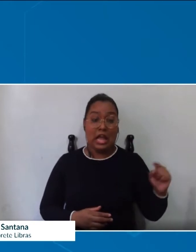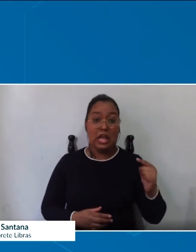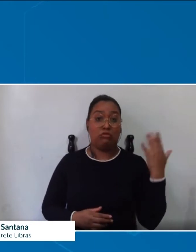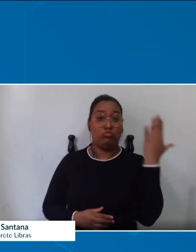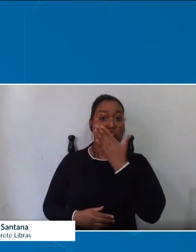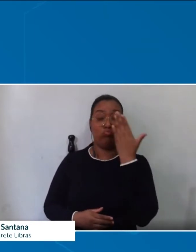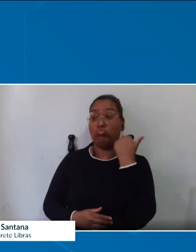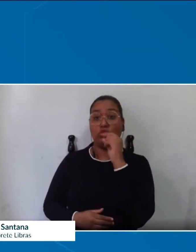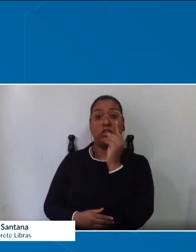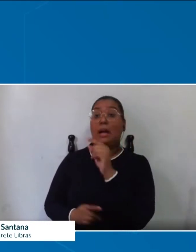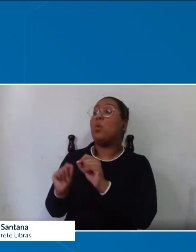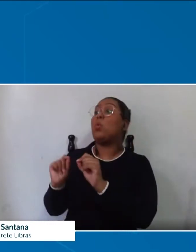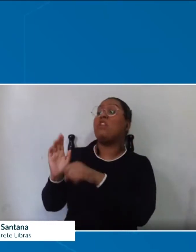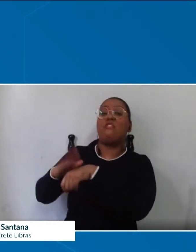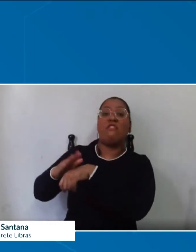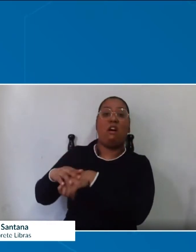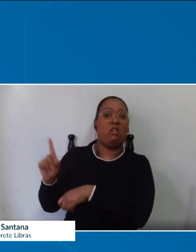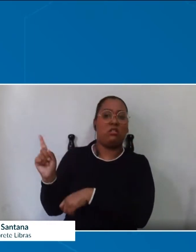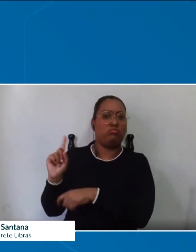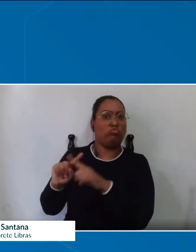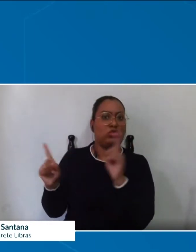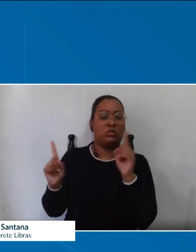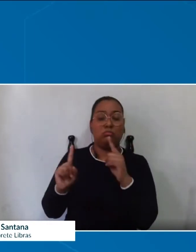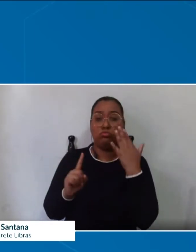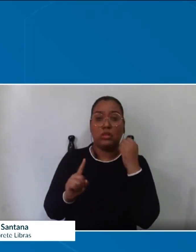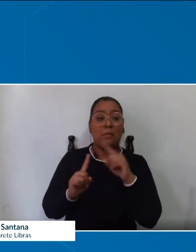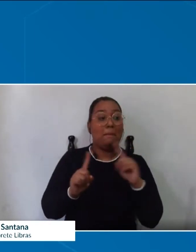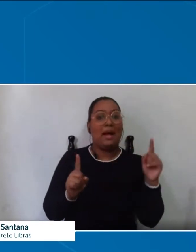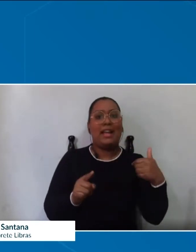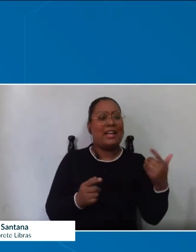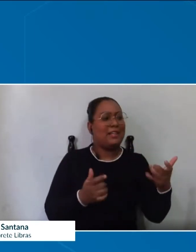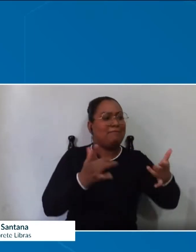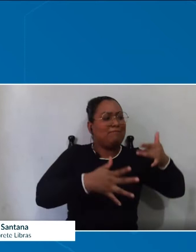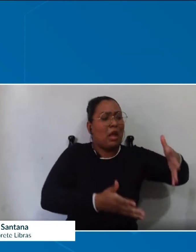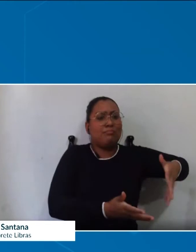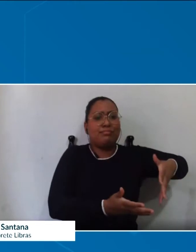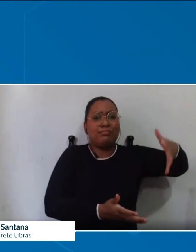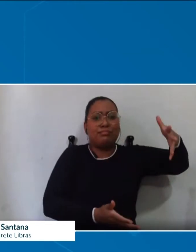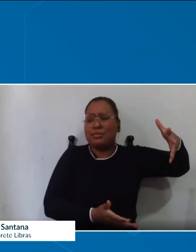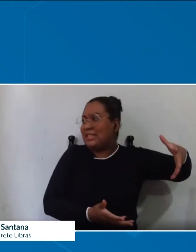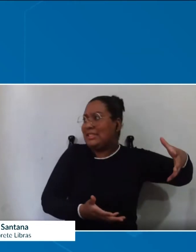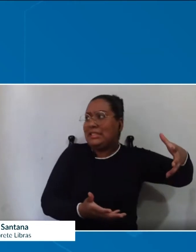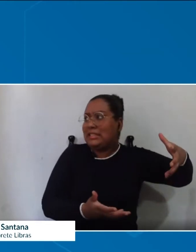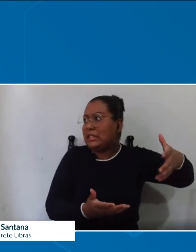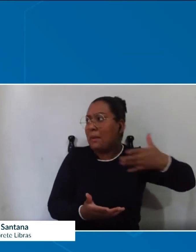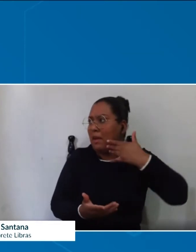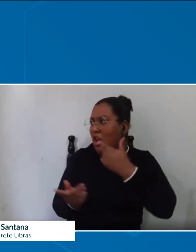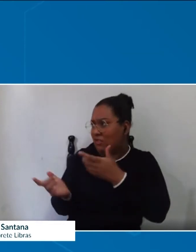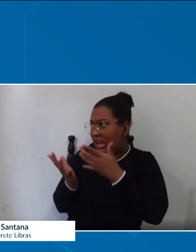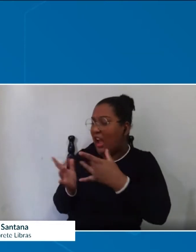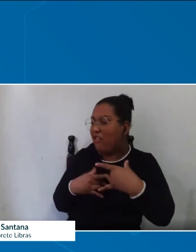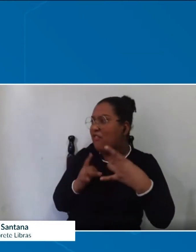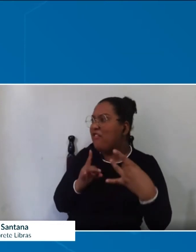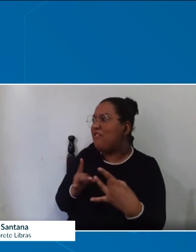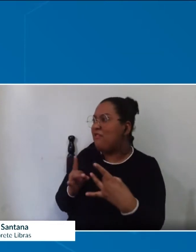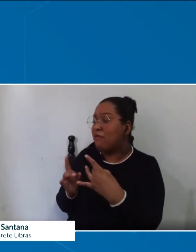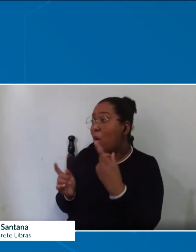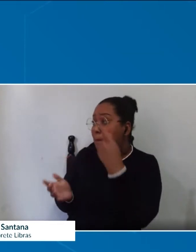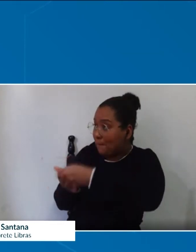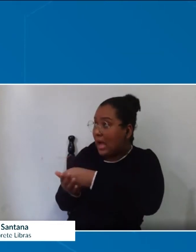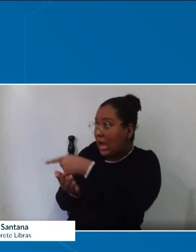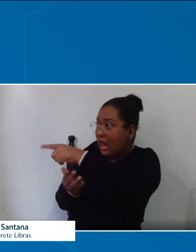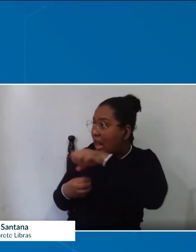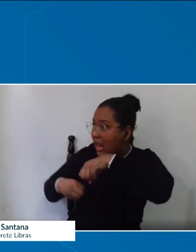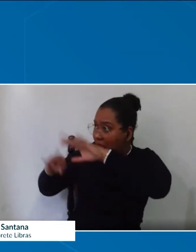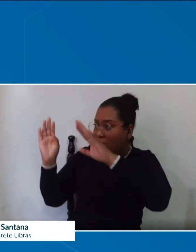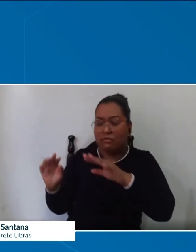com esse retalho. Mas, enfim, eles estão pagando para se desfazer do retalho. Bom, dá para fazer muitas coisas com tecidos, né? Eu